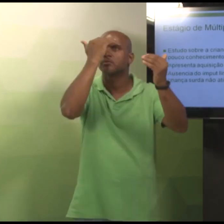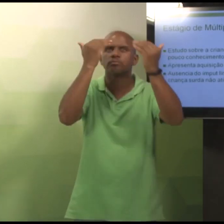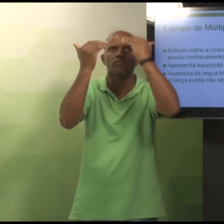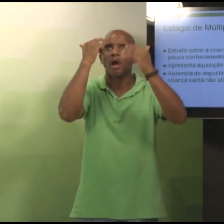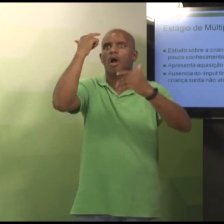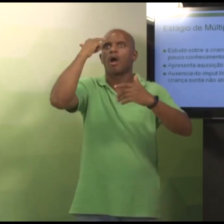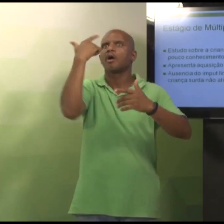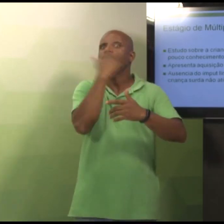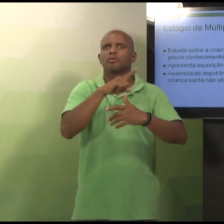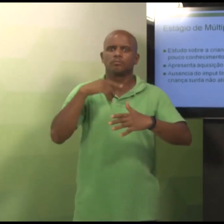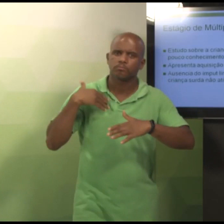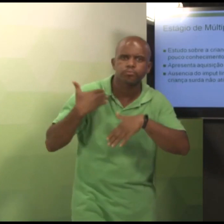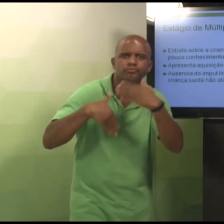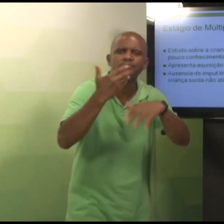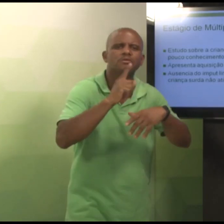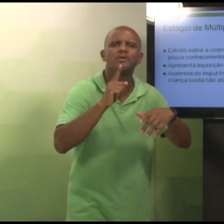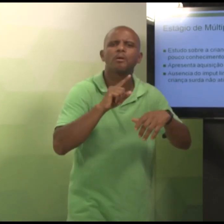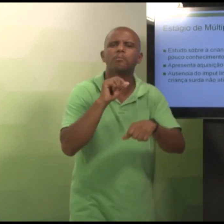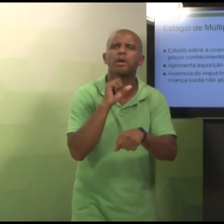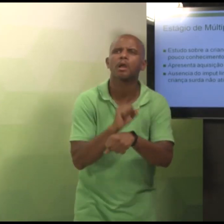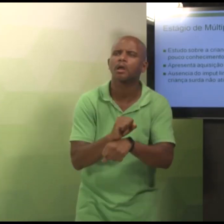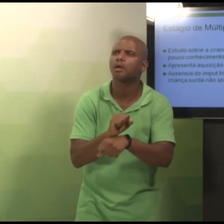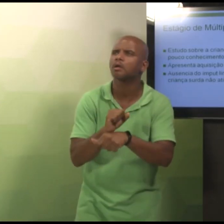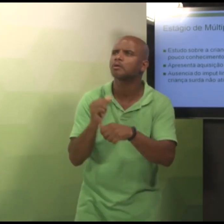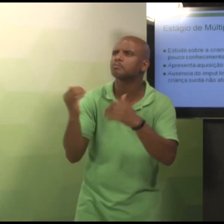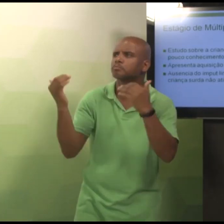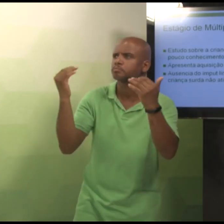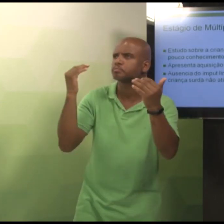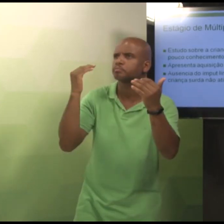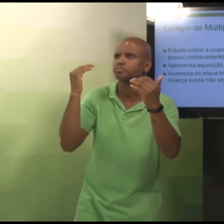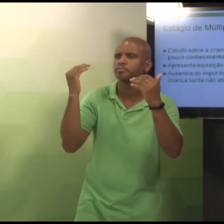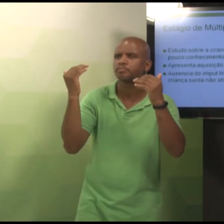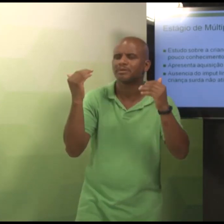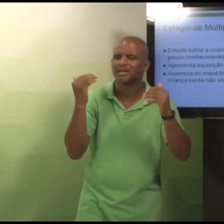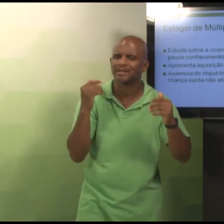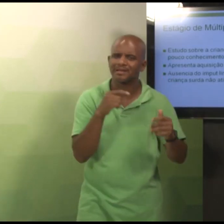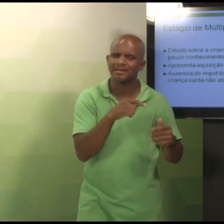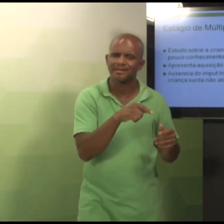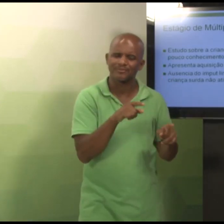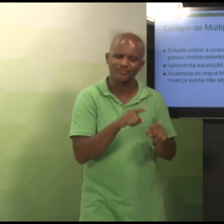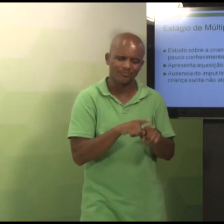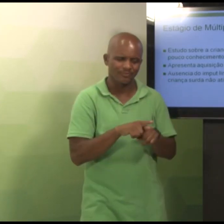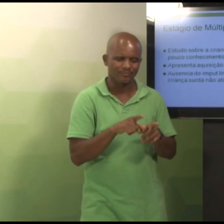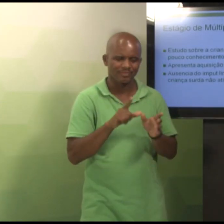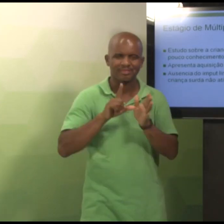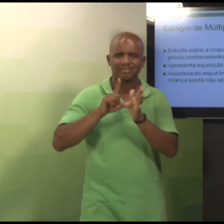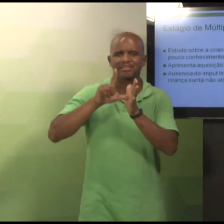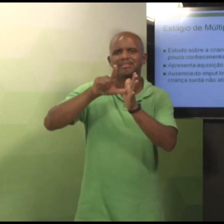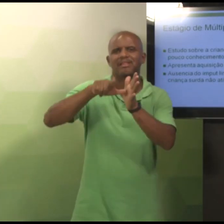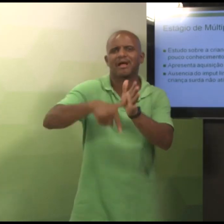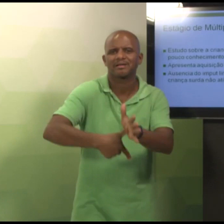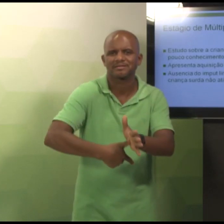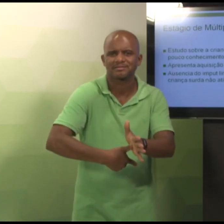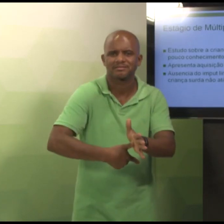os inputs necessários para que ela consiga desenvolver. Ela ficará estagnada. E